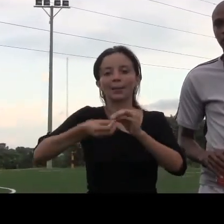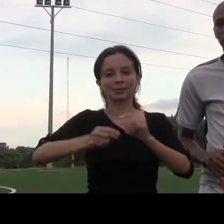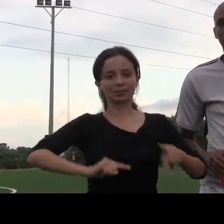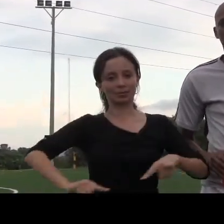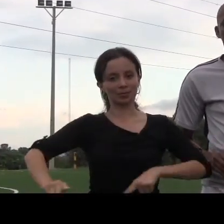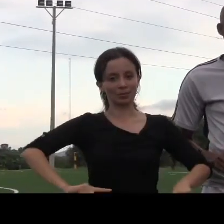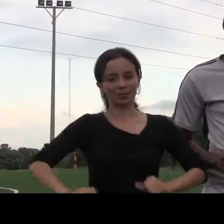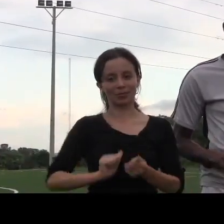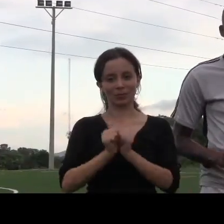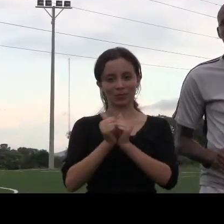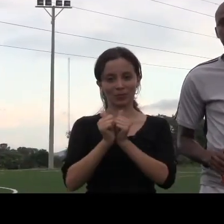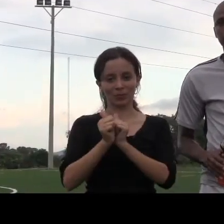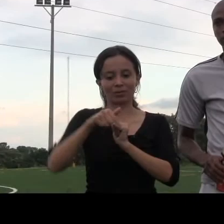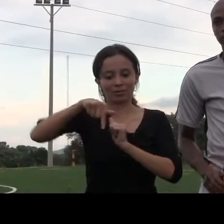deportiva del club.